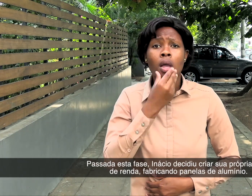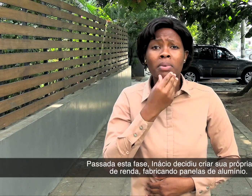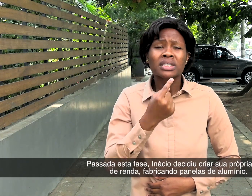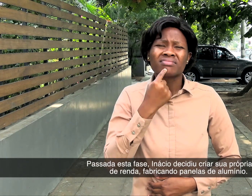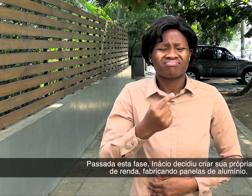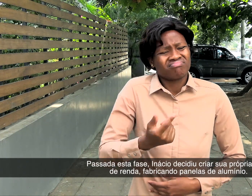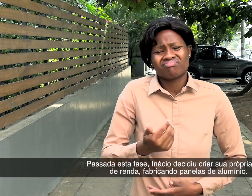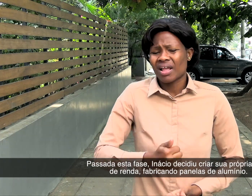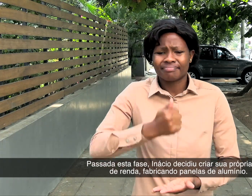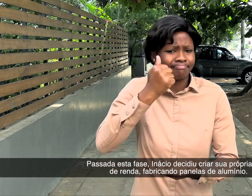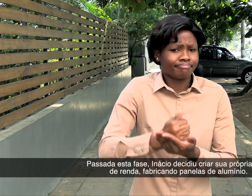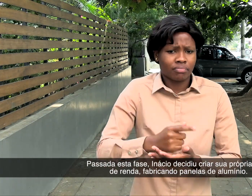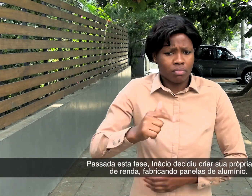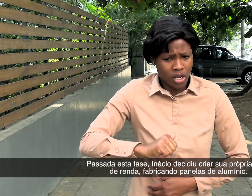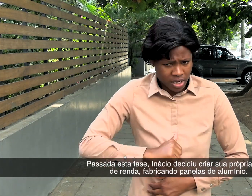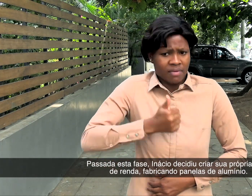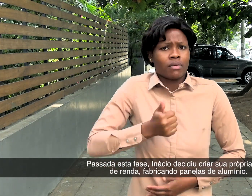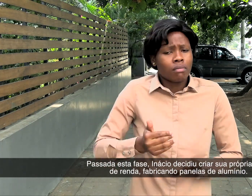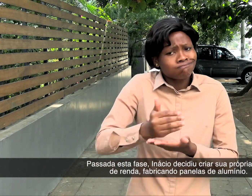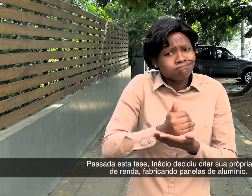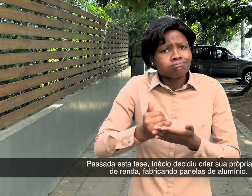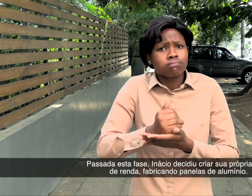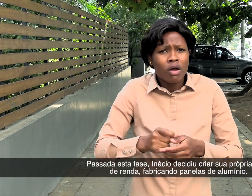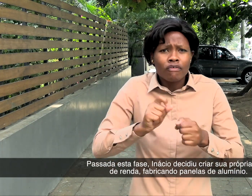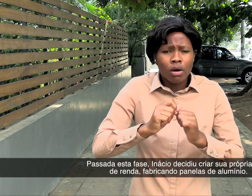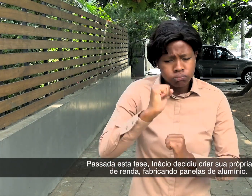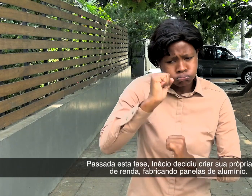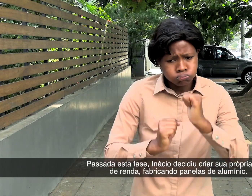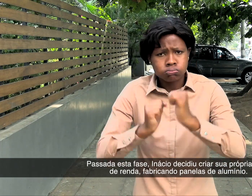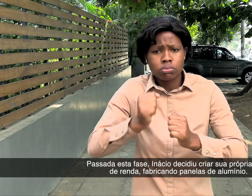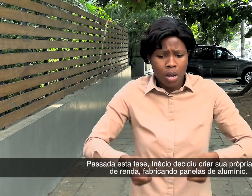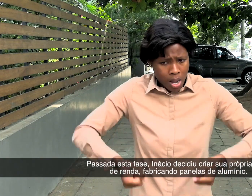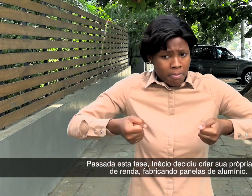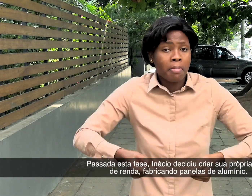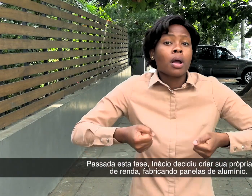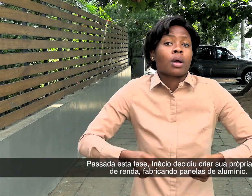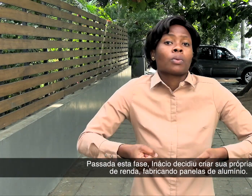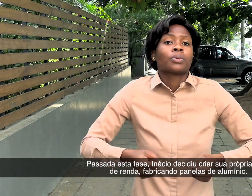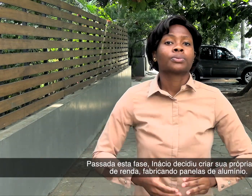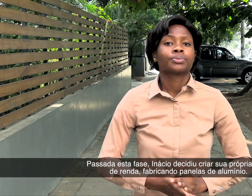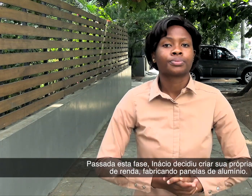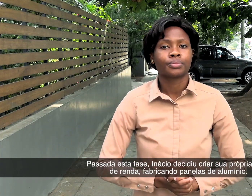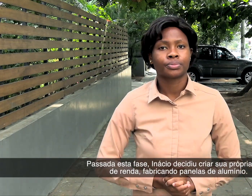Passada esta fase, Inácio decidiu criar sua própria fonte de renda, fabricando panelas de alumínio.